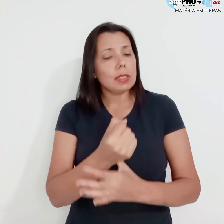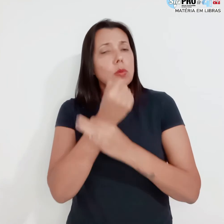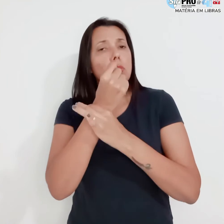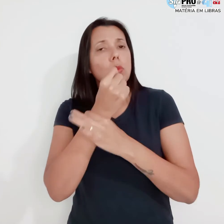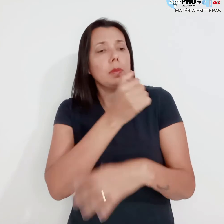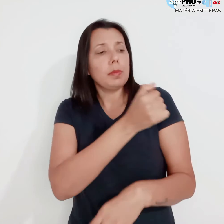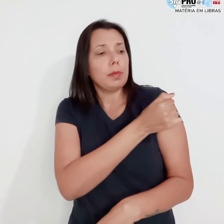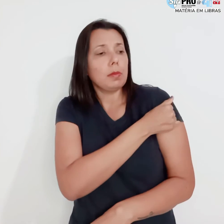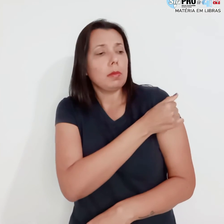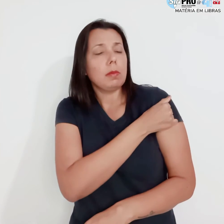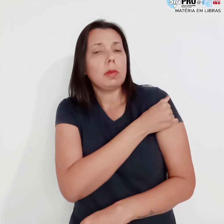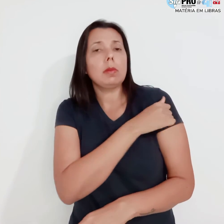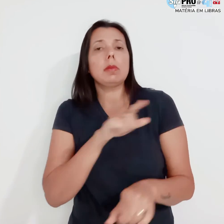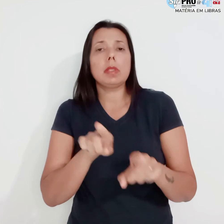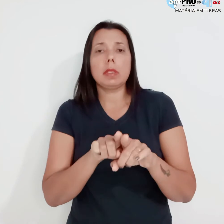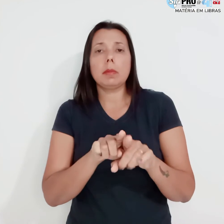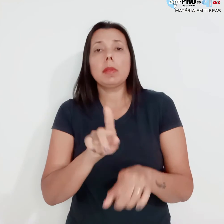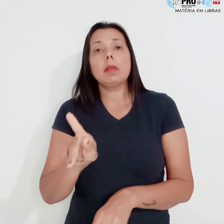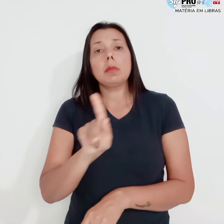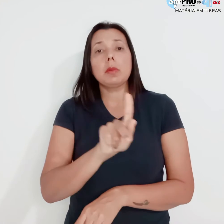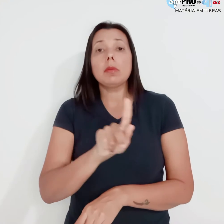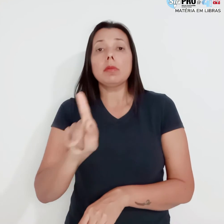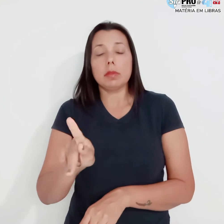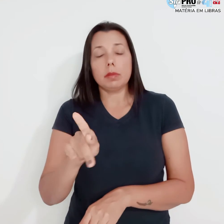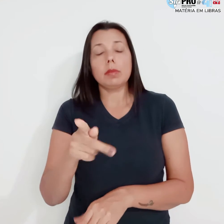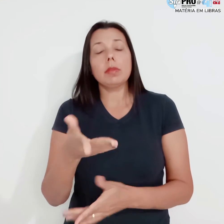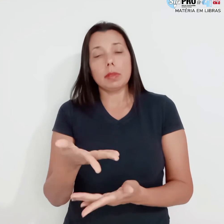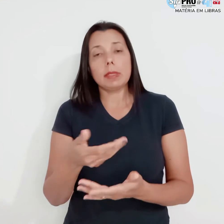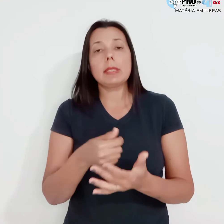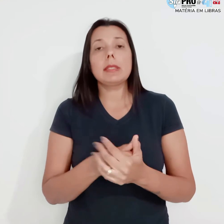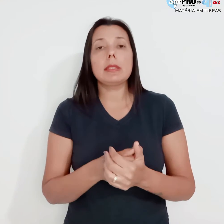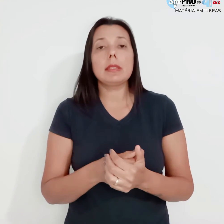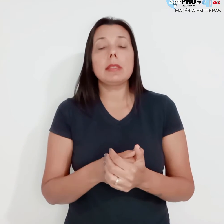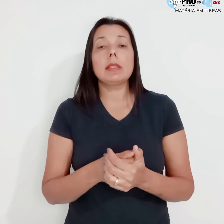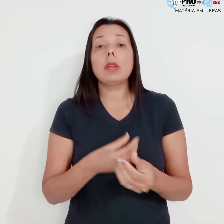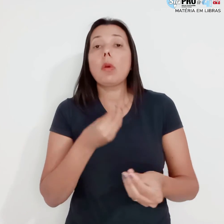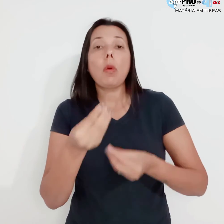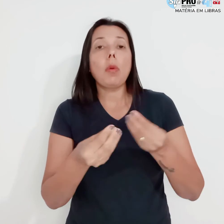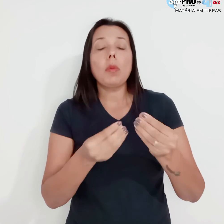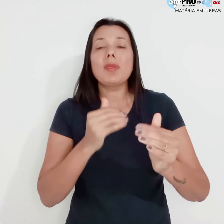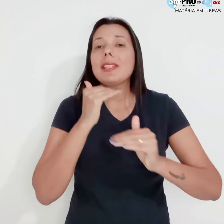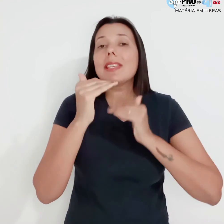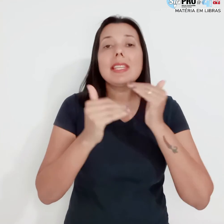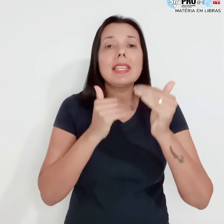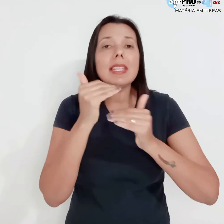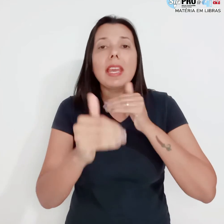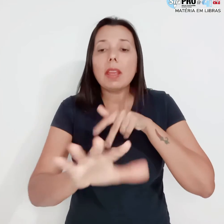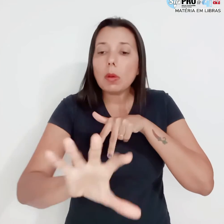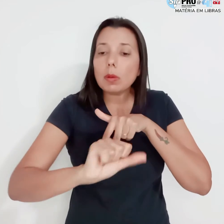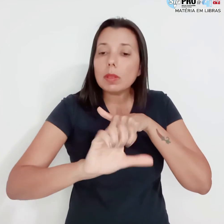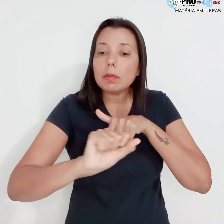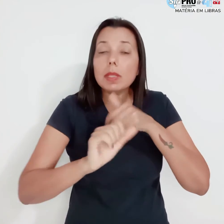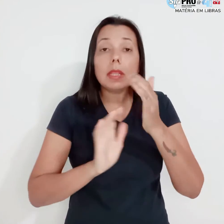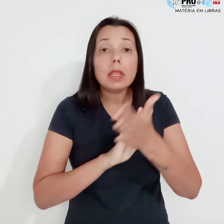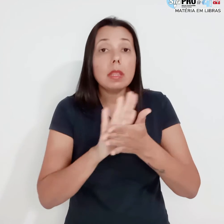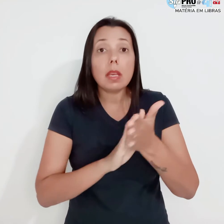para os estudantes e professores e professoras, de forma que ninguém seja contaminado e nem